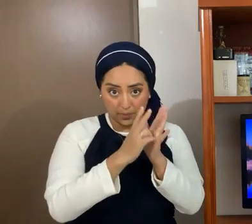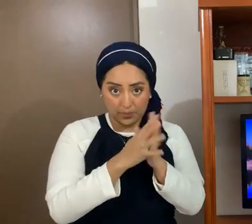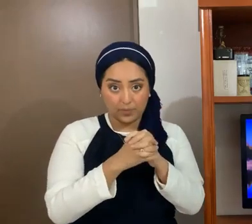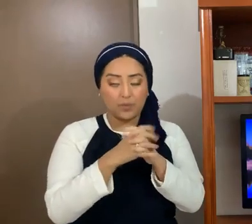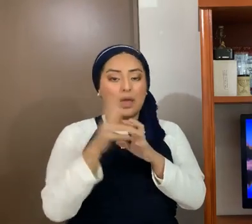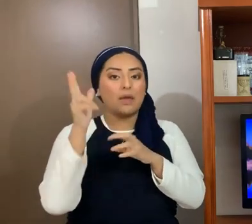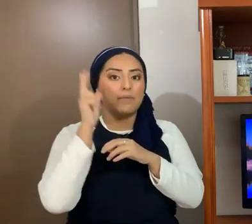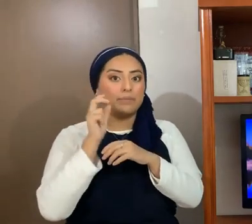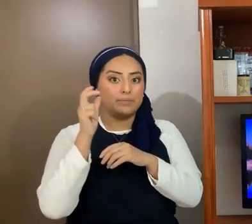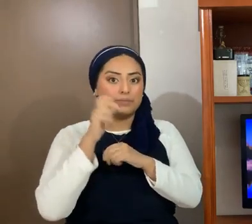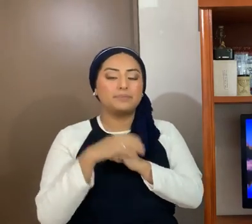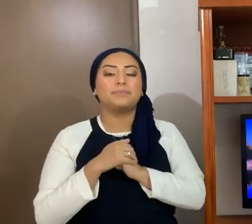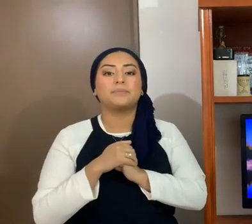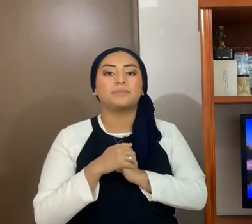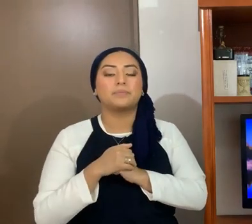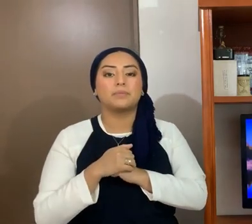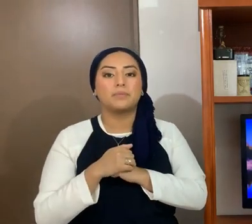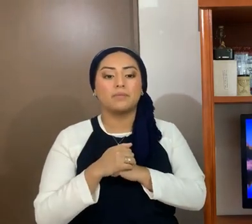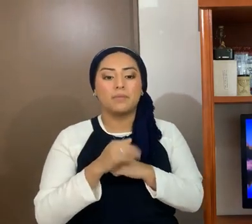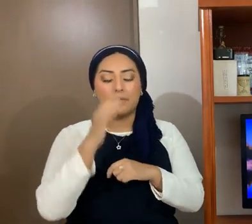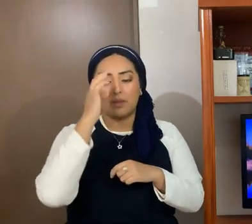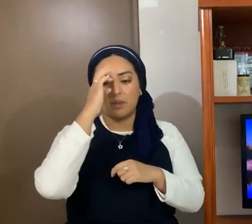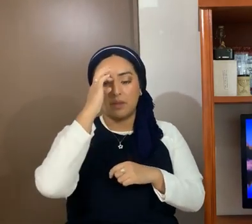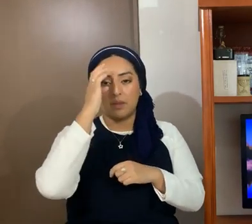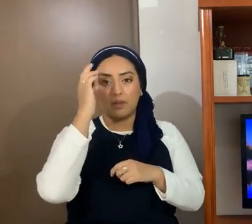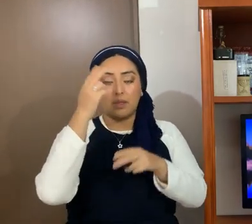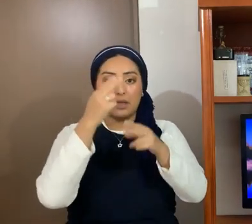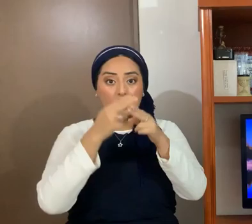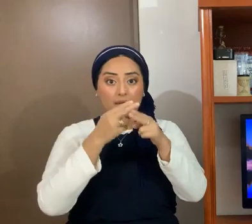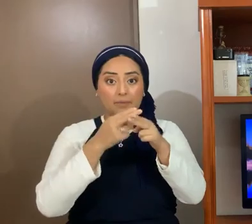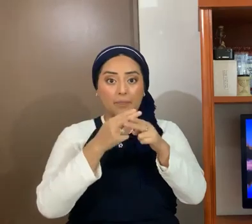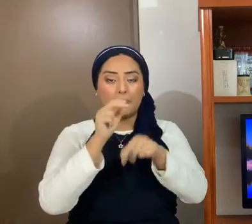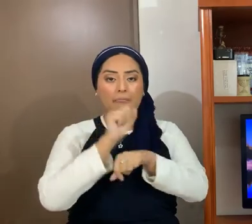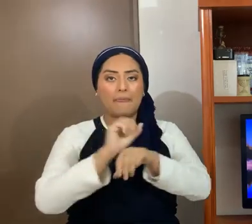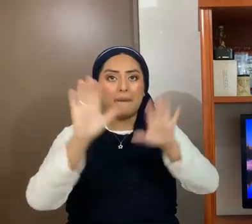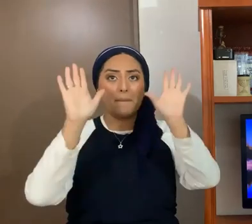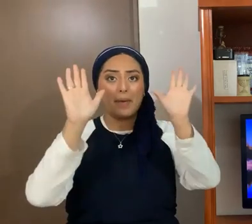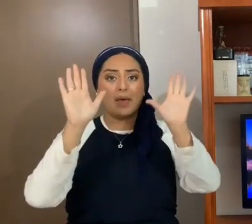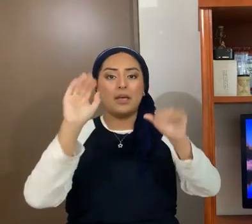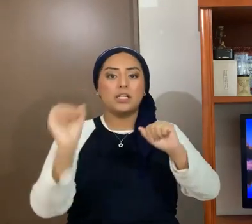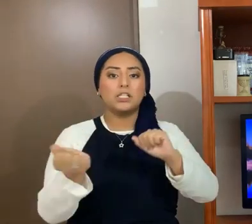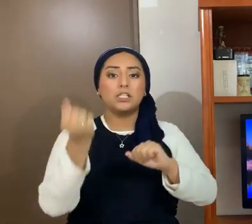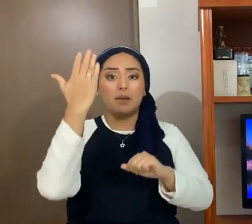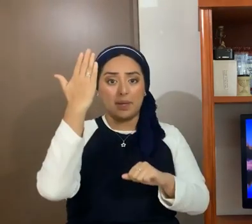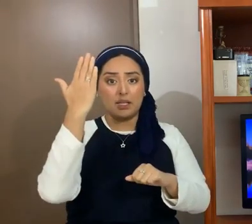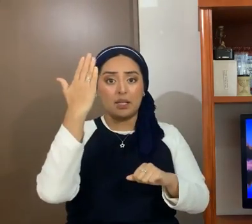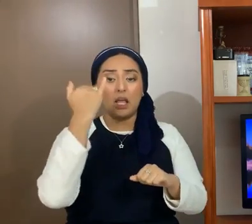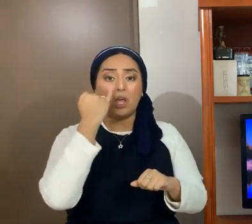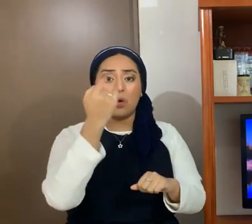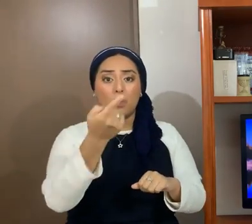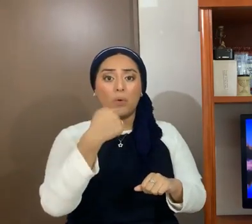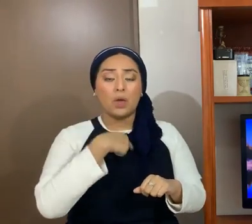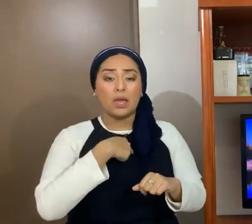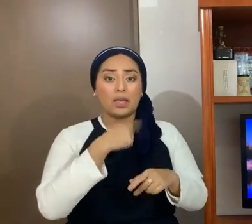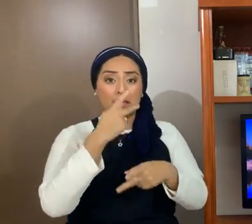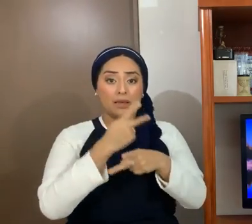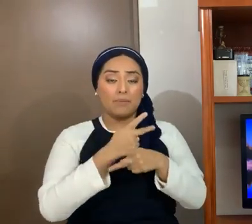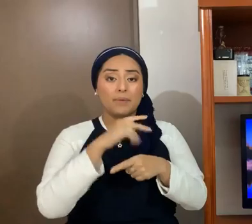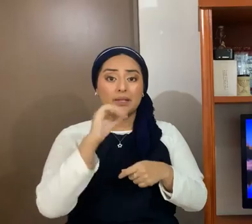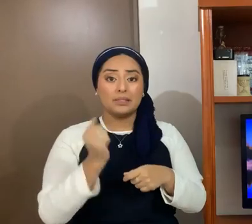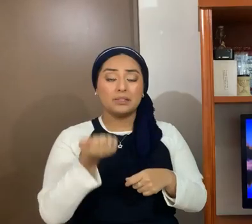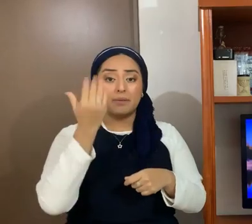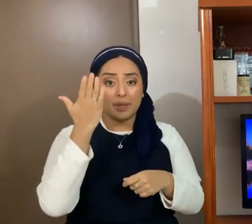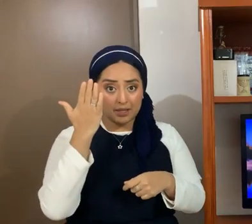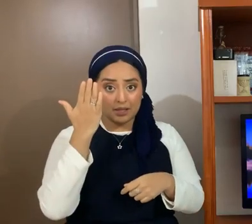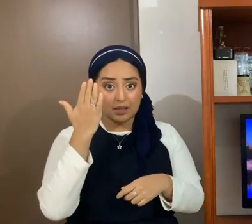bien audio, pero está también en video, que no hay imagen. Se llama El Milagro del Shabbat. Si nosotros guardamos el